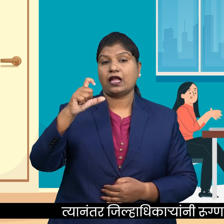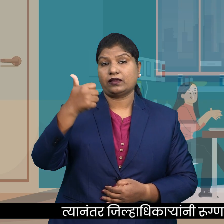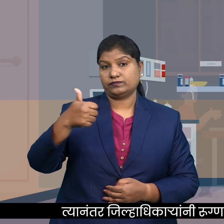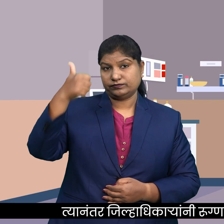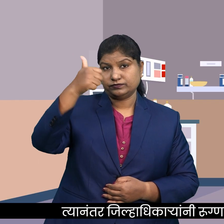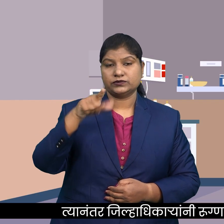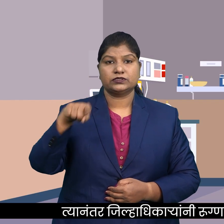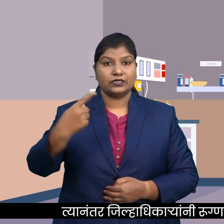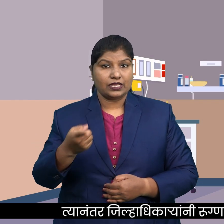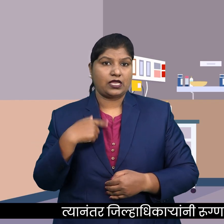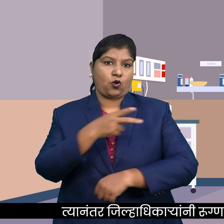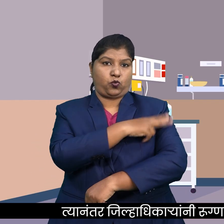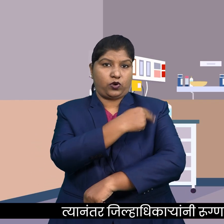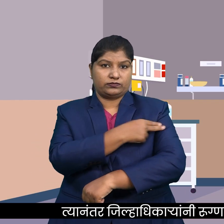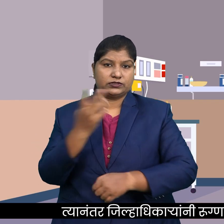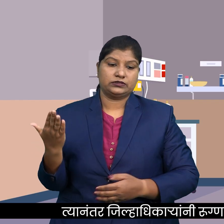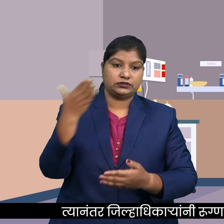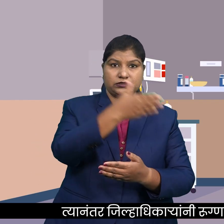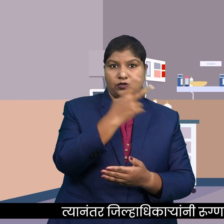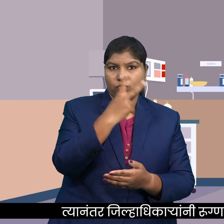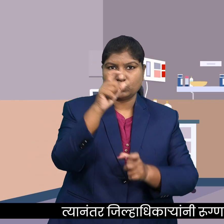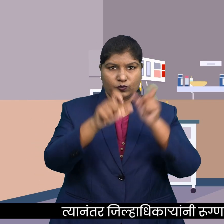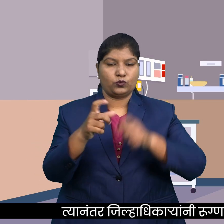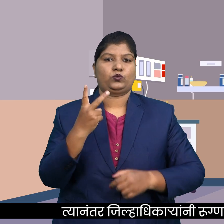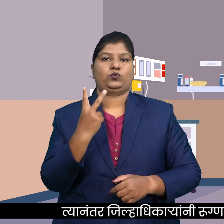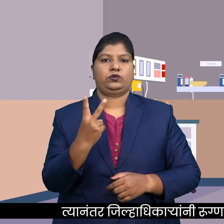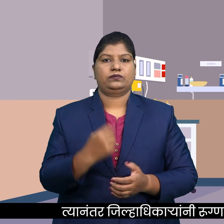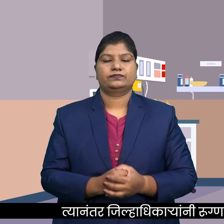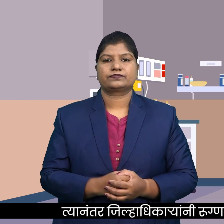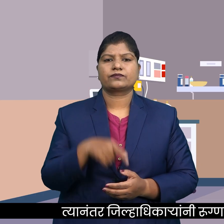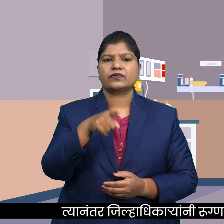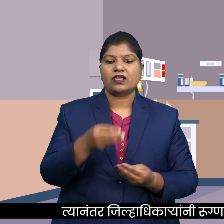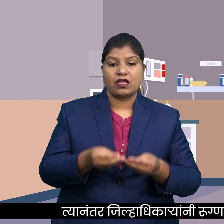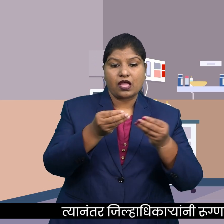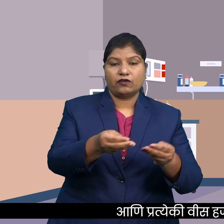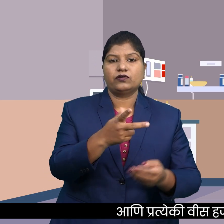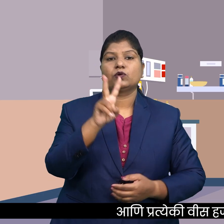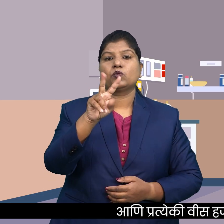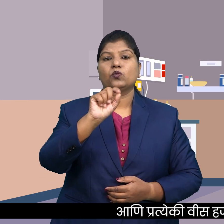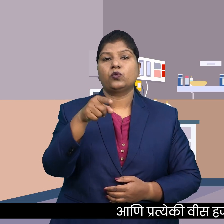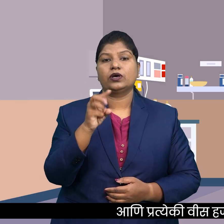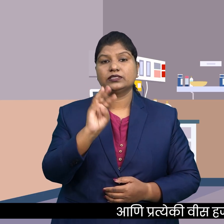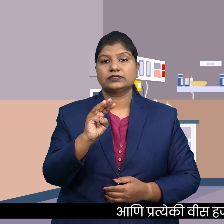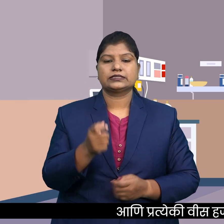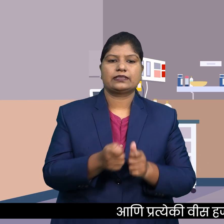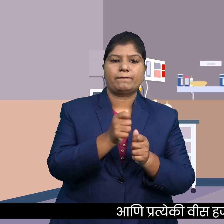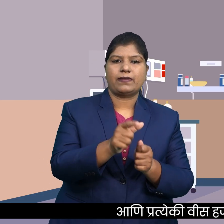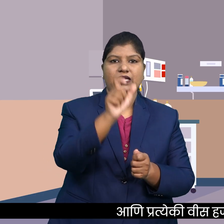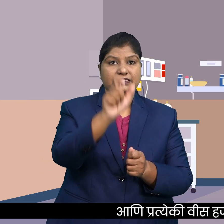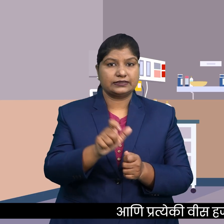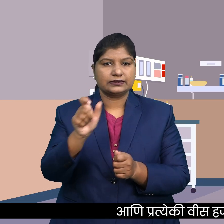त्यानंतर जिल्हाधिकाऱ्यांनी रुग्णालयात जखमी कामगारांची भेट घेतली आणि प्रत्येकी